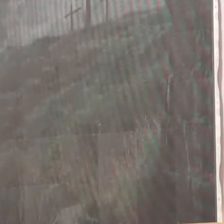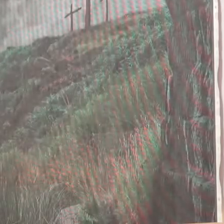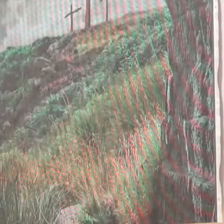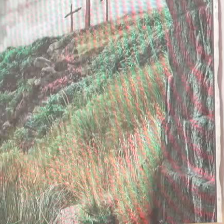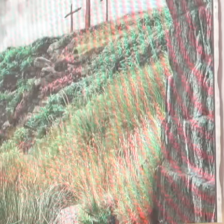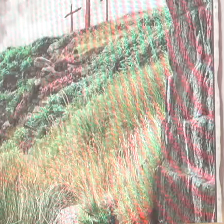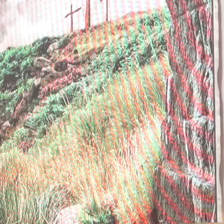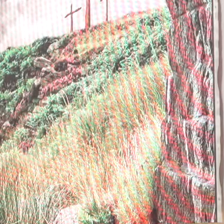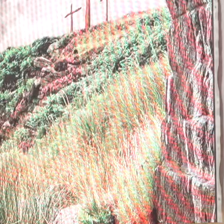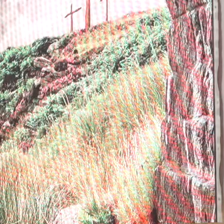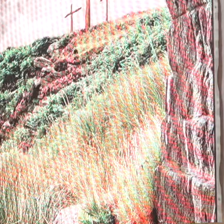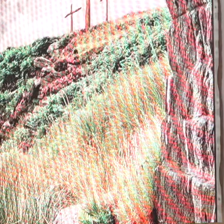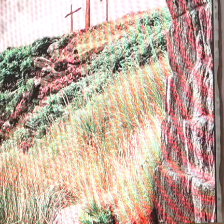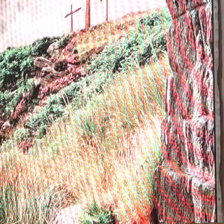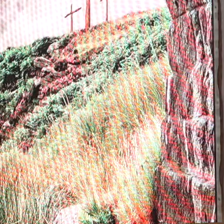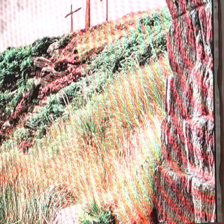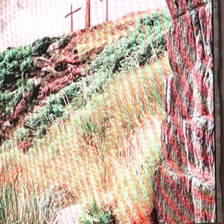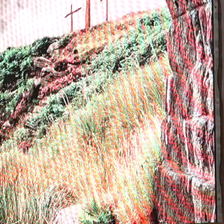하지만